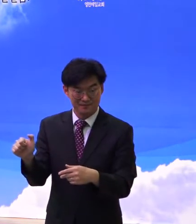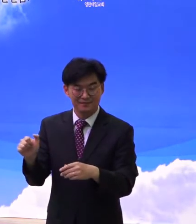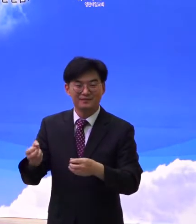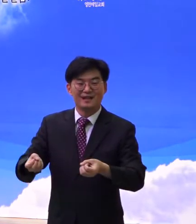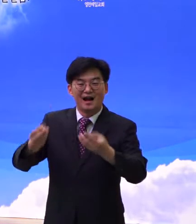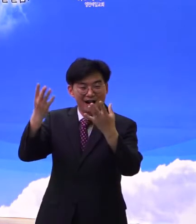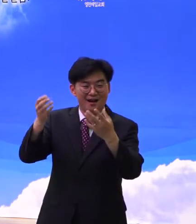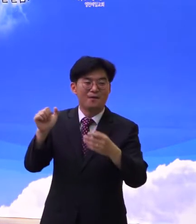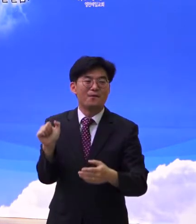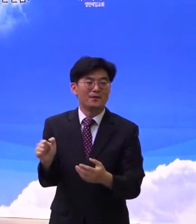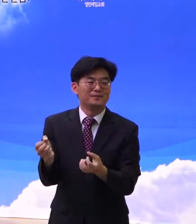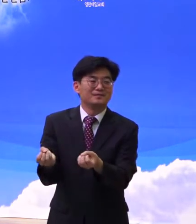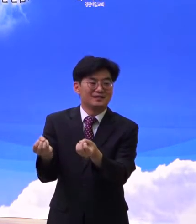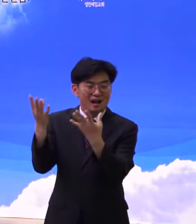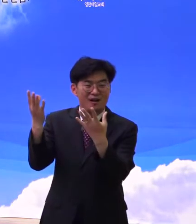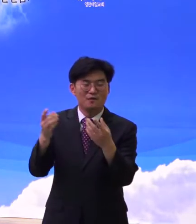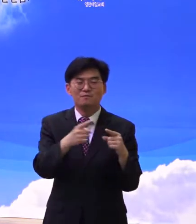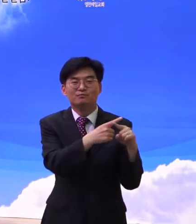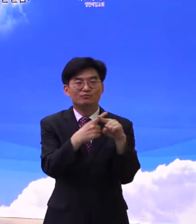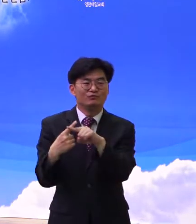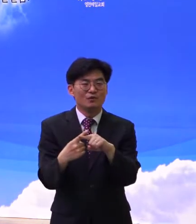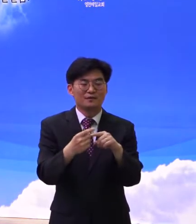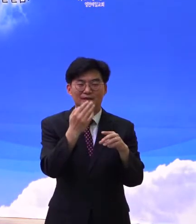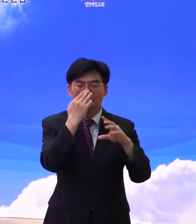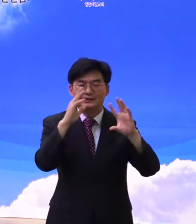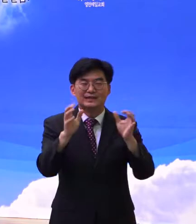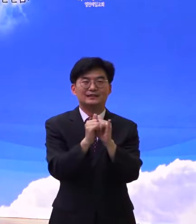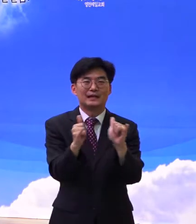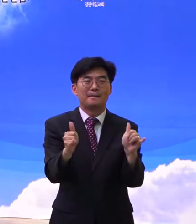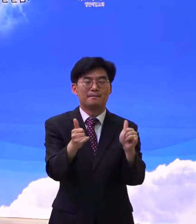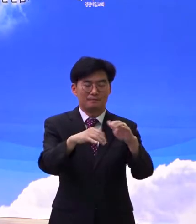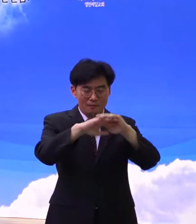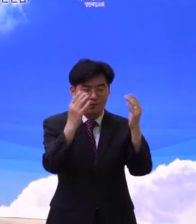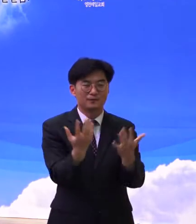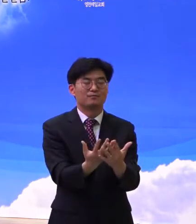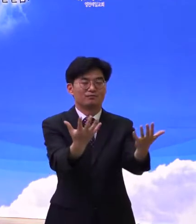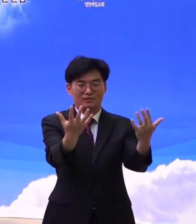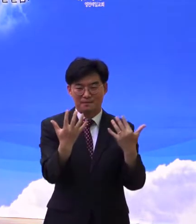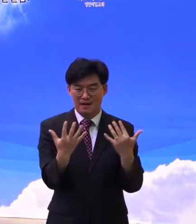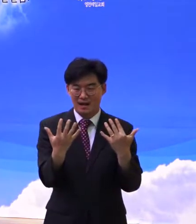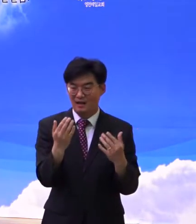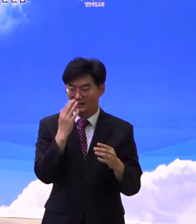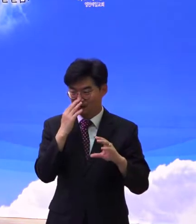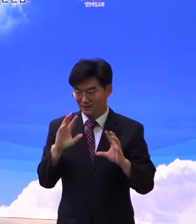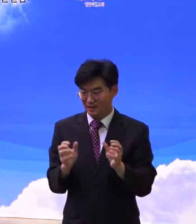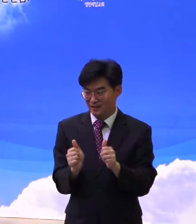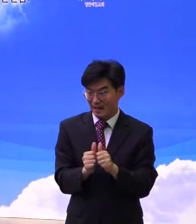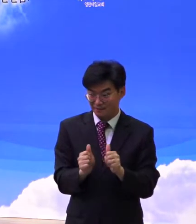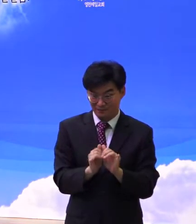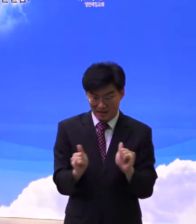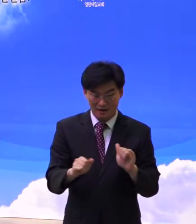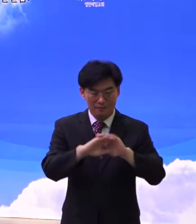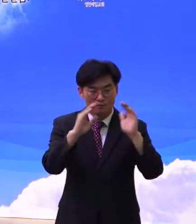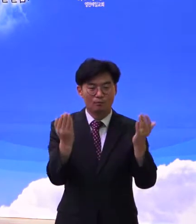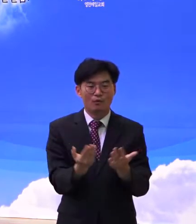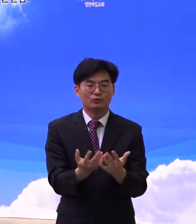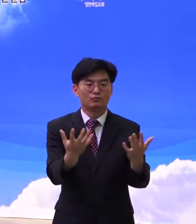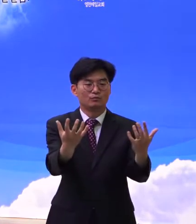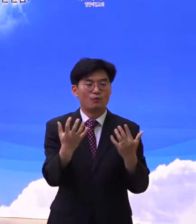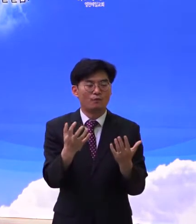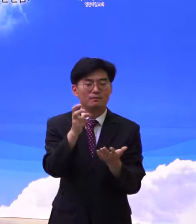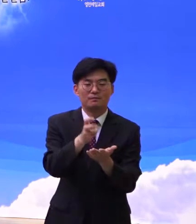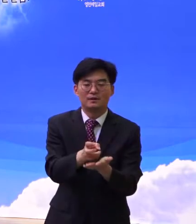있는 디아스포라 유대인들까지 다 6월절 즈음에 이스라엘 남자들은, 장정들은 예루살렘에